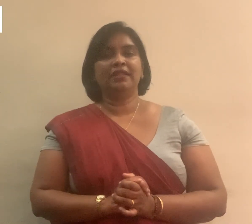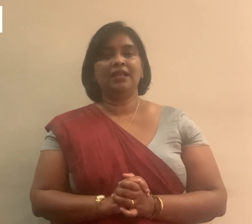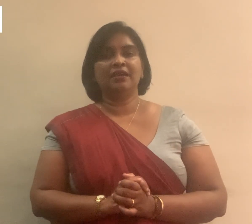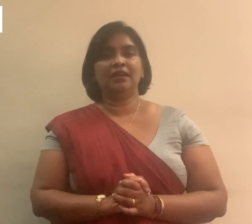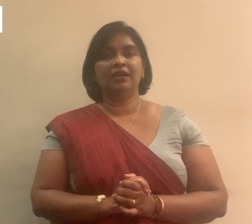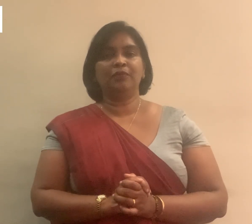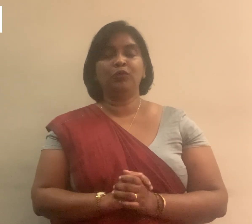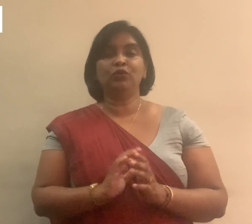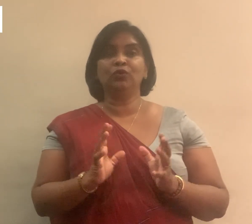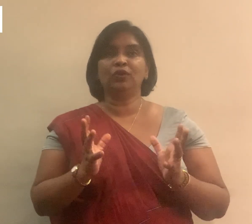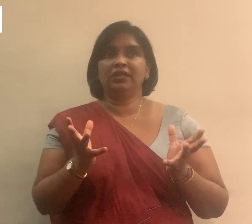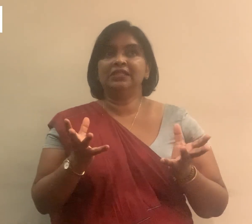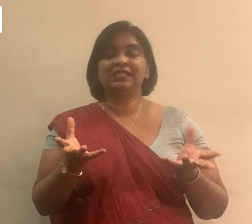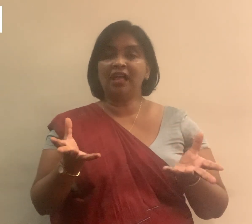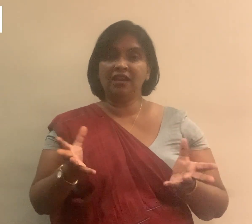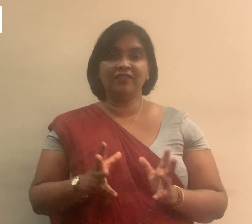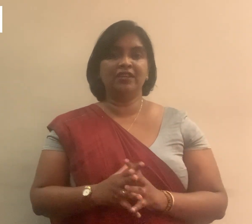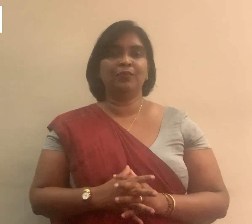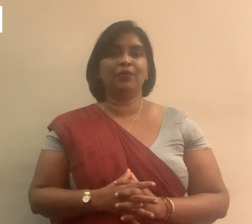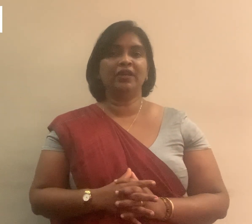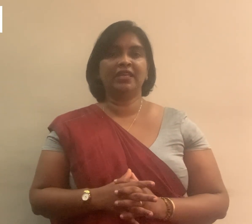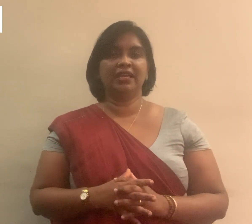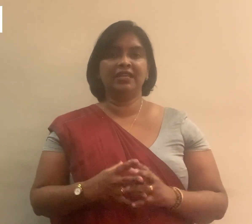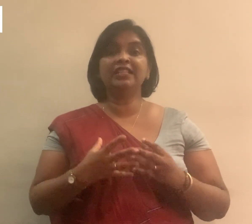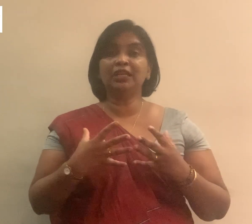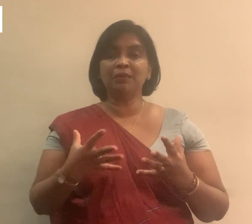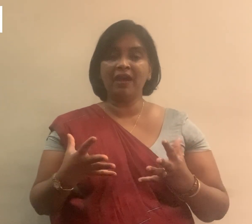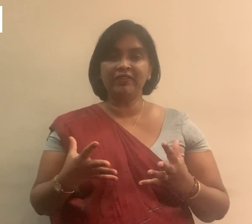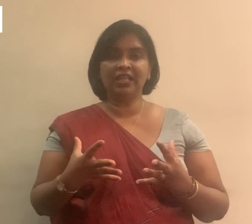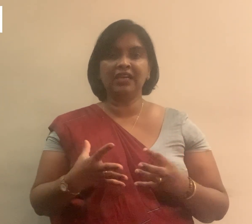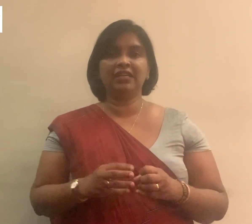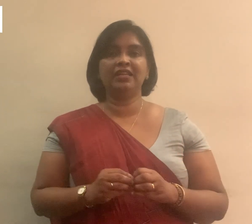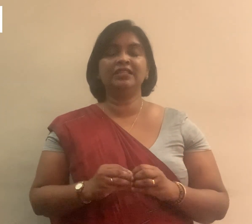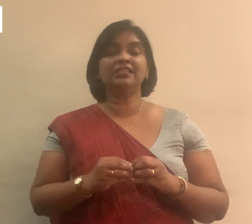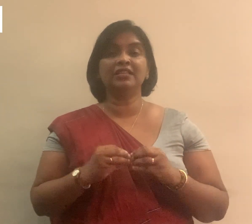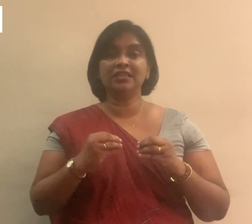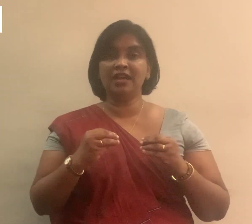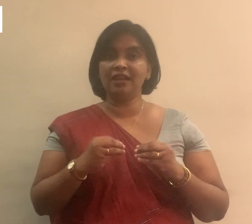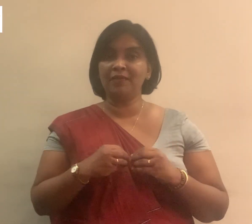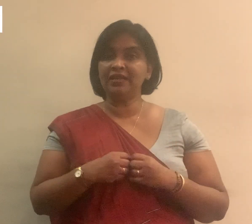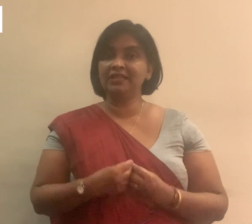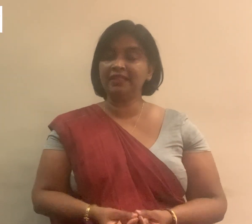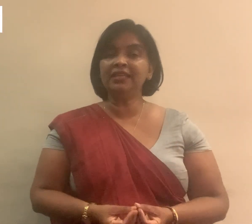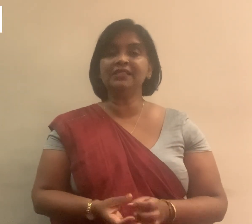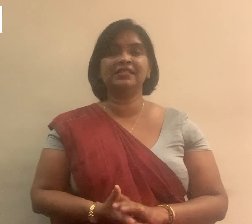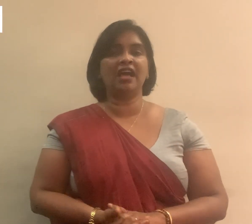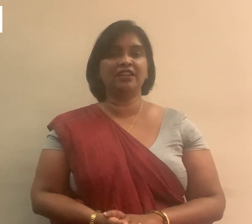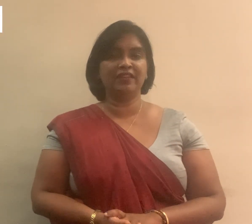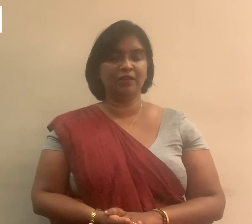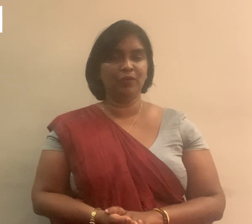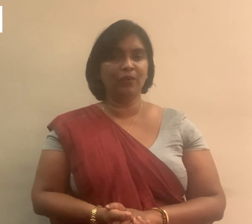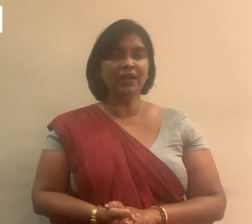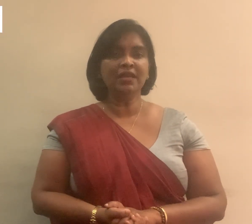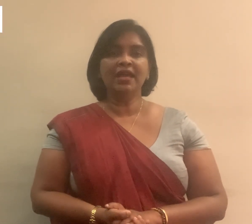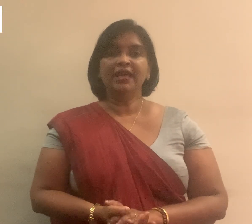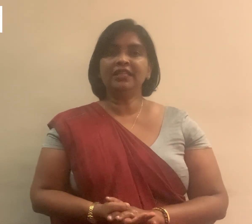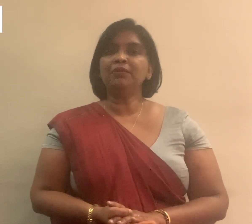නැත්නම් පොදු ස්ථාන වෙන්න පුළුවන්. ඒ කියන්නේ නිතරම භාවිතා කරන්නේ සංඥා නමක් නැති ස්ථාන වෙන්න පුළුවන්. ඉතින් අපි